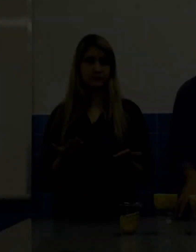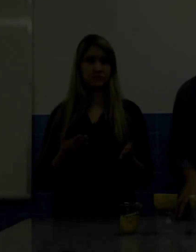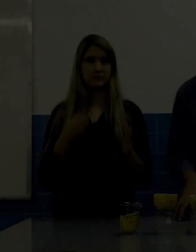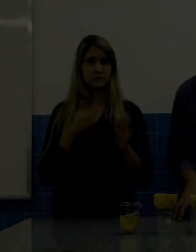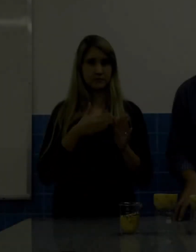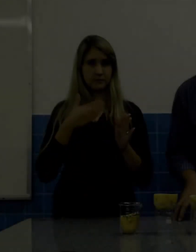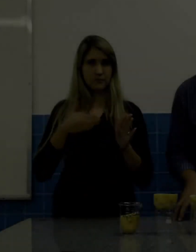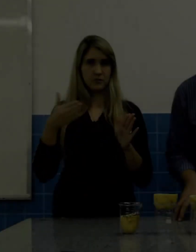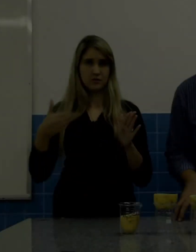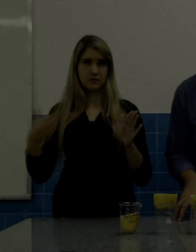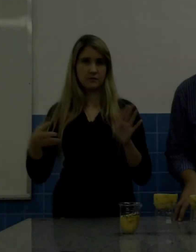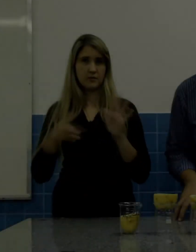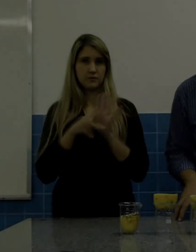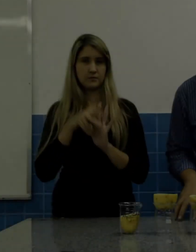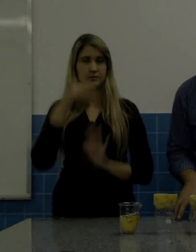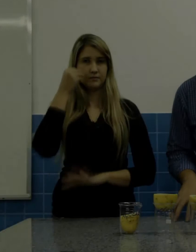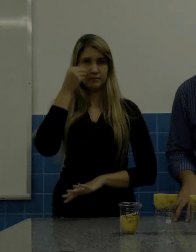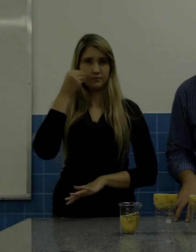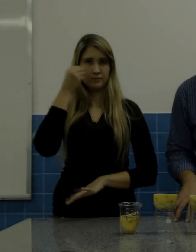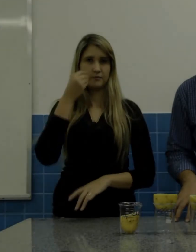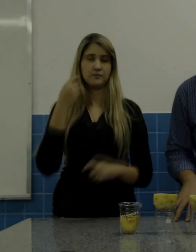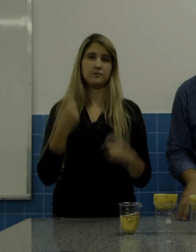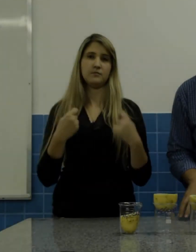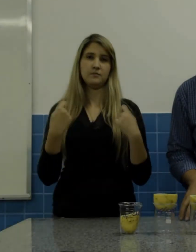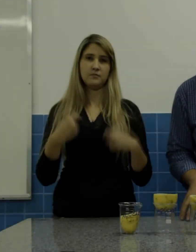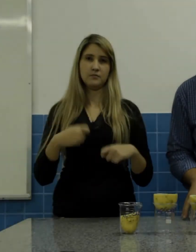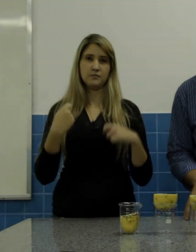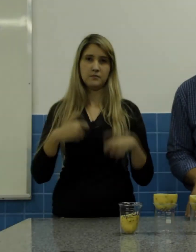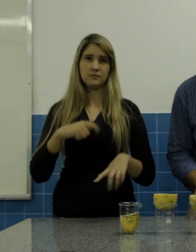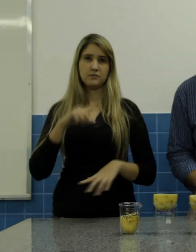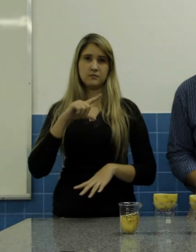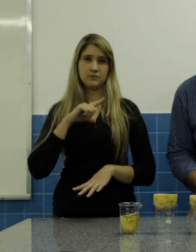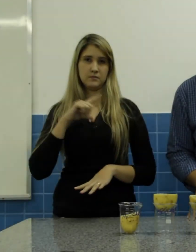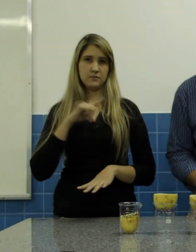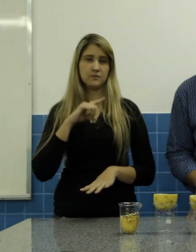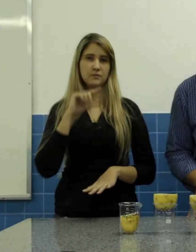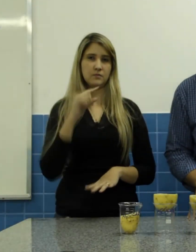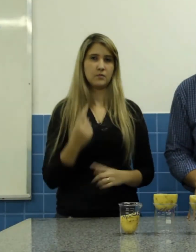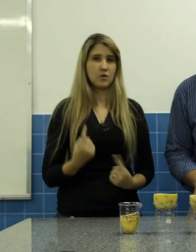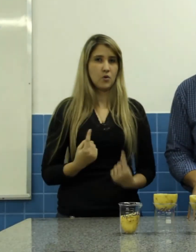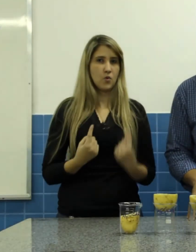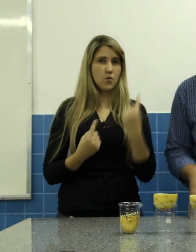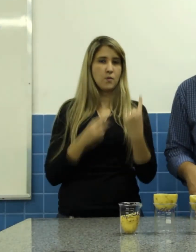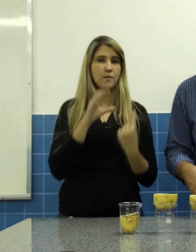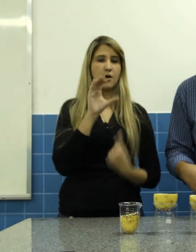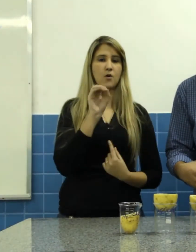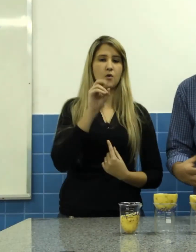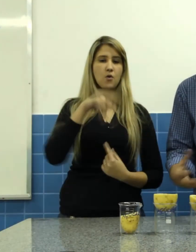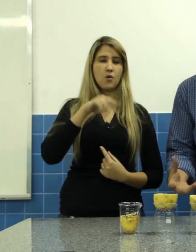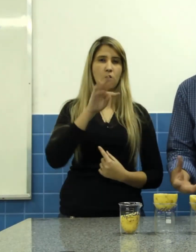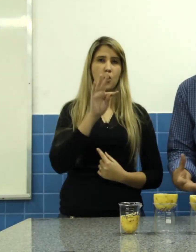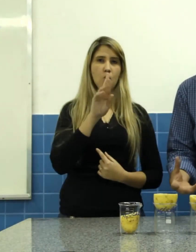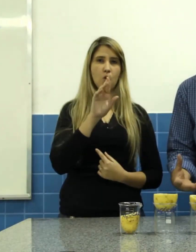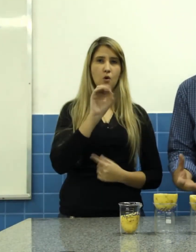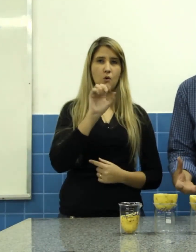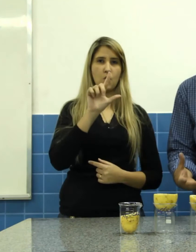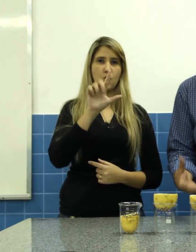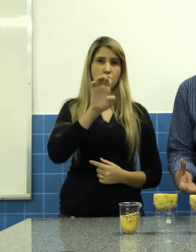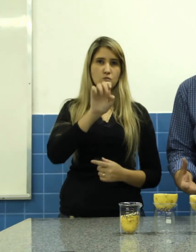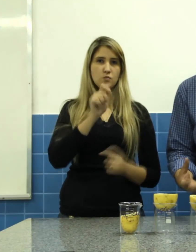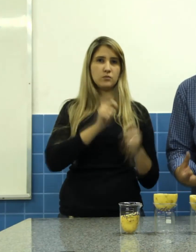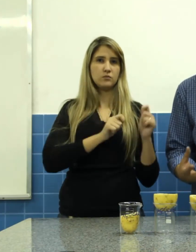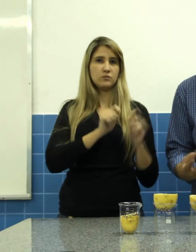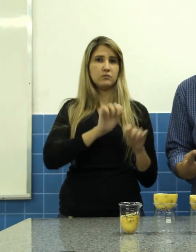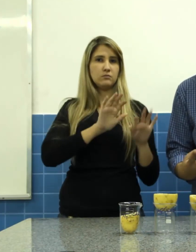procedimentos experimentais deve haver uma situação controle. Então, na verdade,